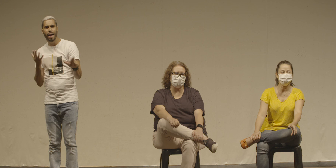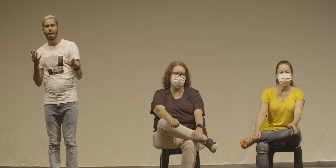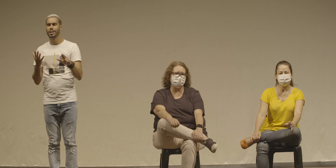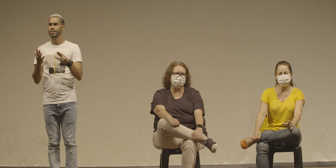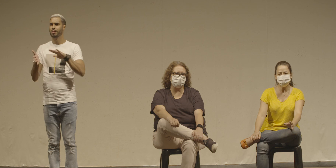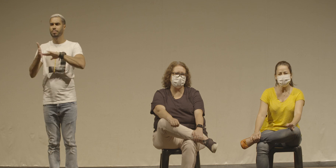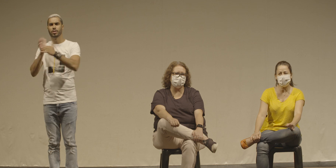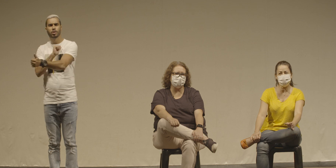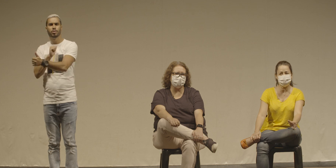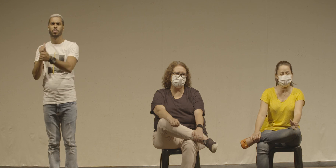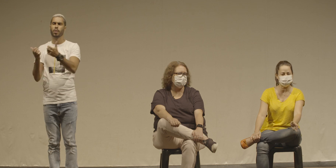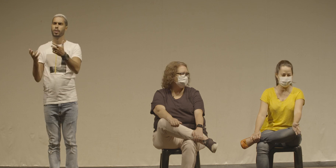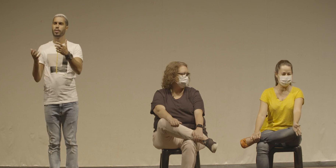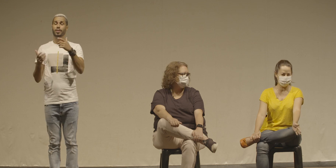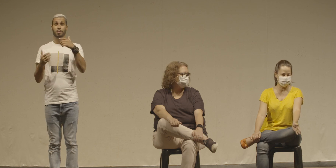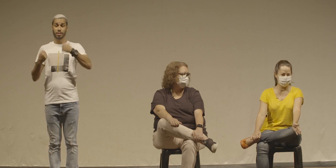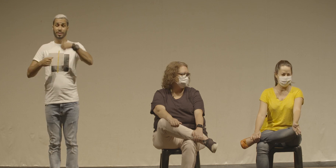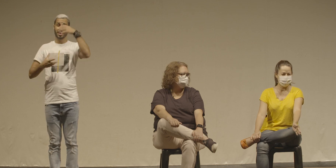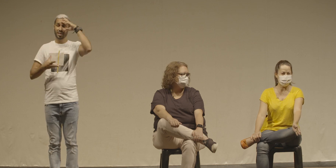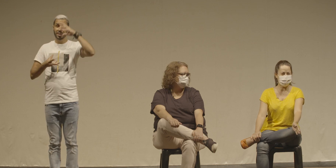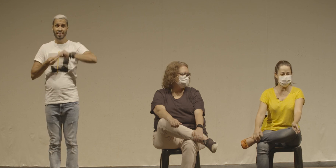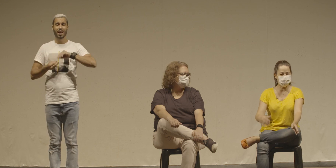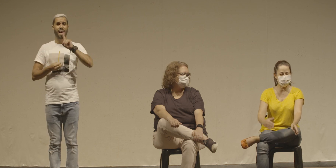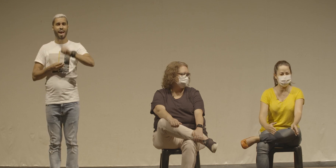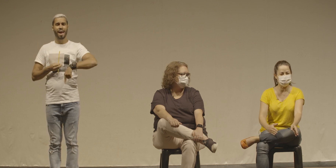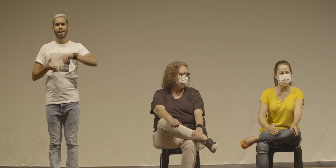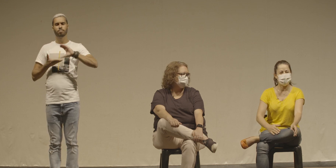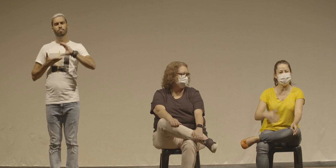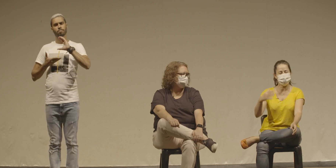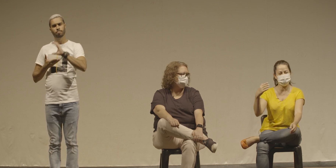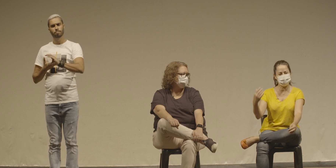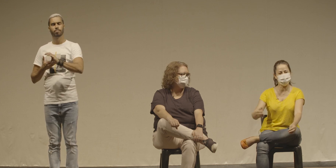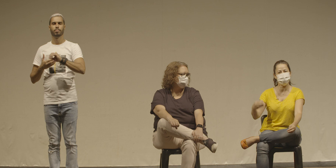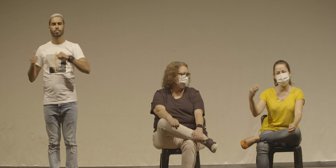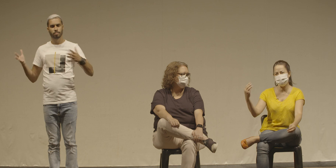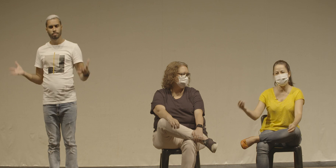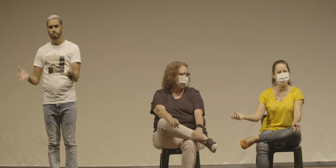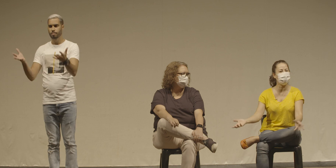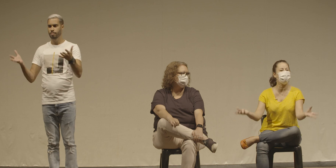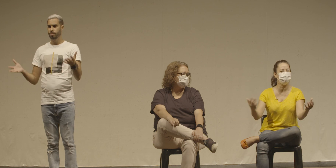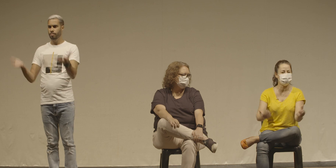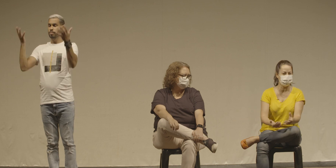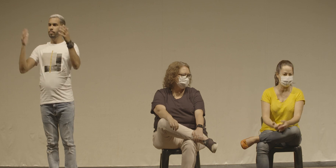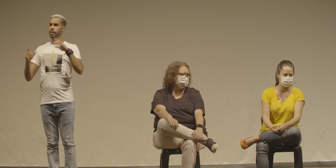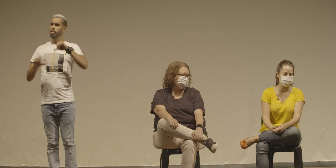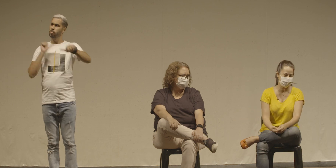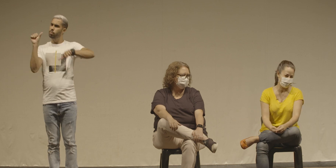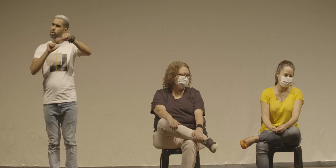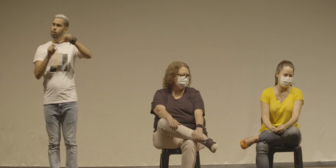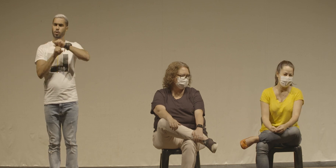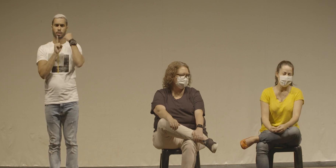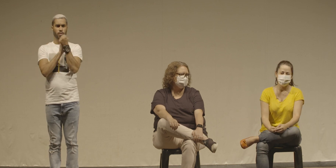isso é um investimento. Você está investindo na transformação de uma sociedade da qual todos nós